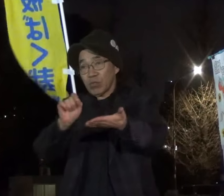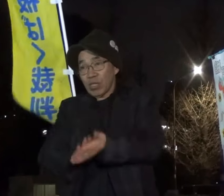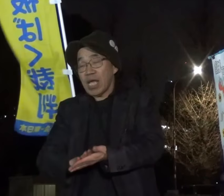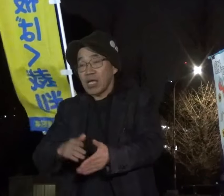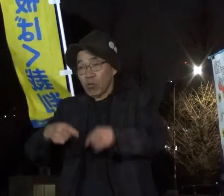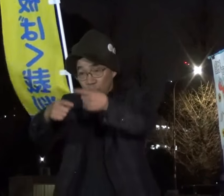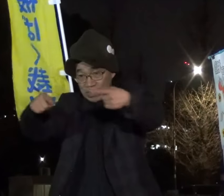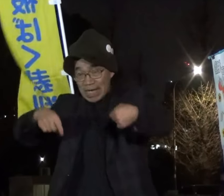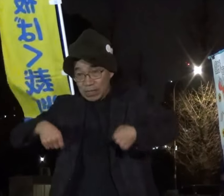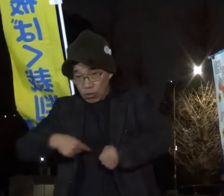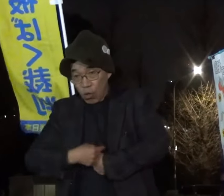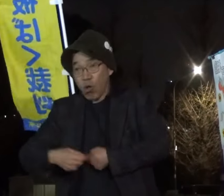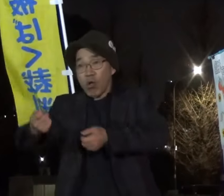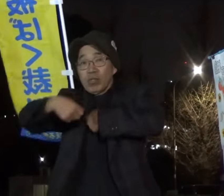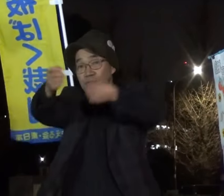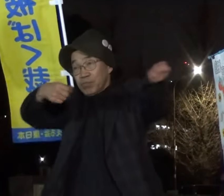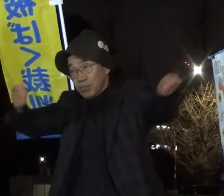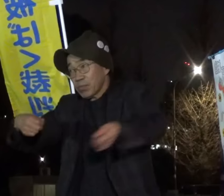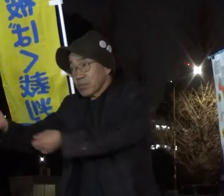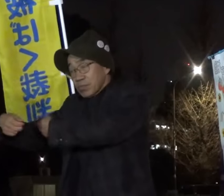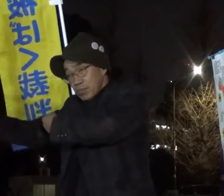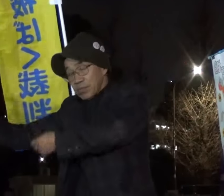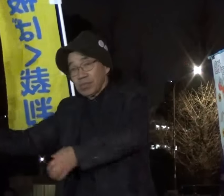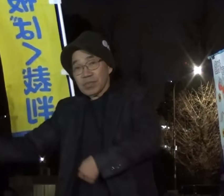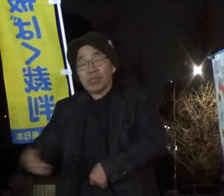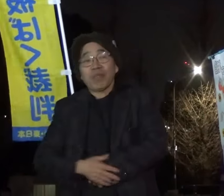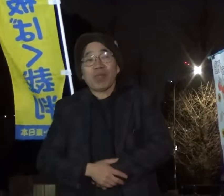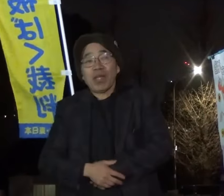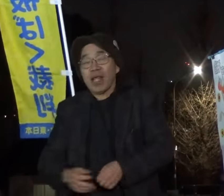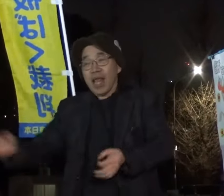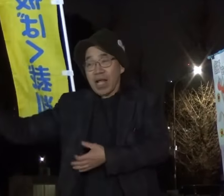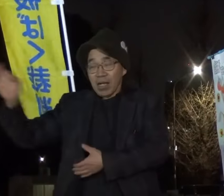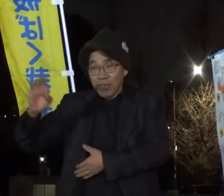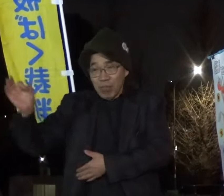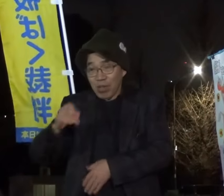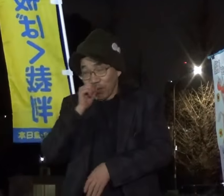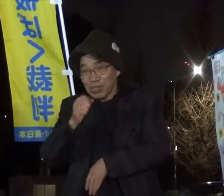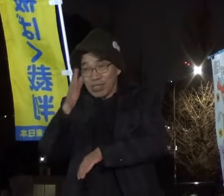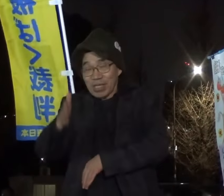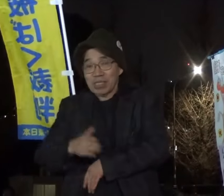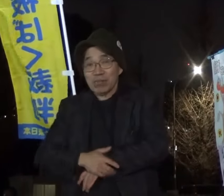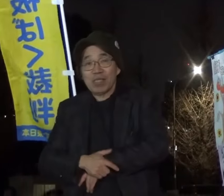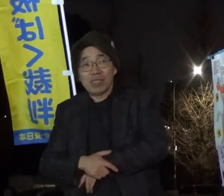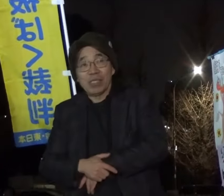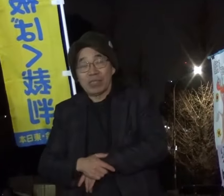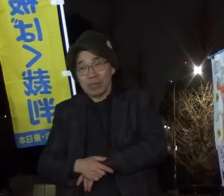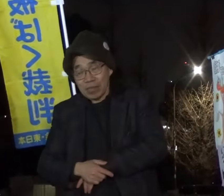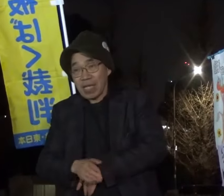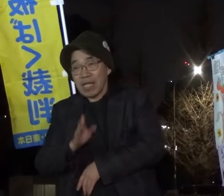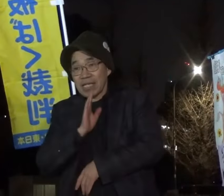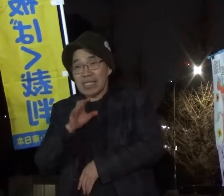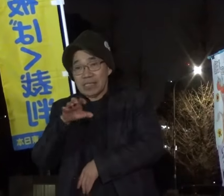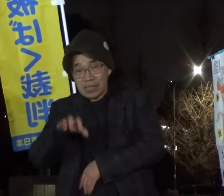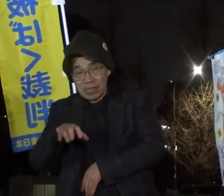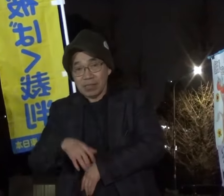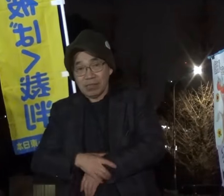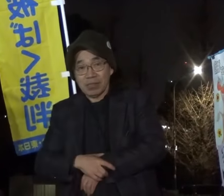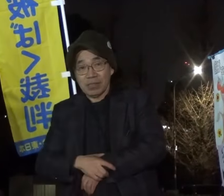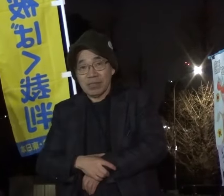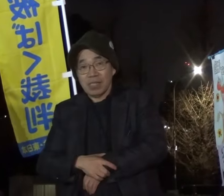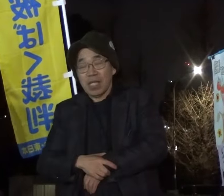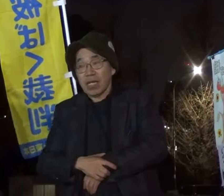ラシをですね、拡散していただきたいと思います。合わせて寒波のご協力をよろしくお願いします。原発現地1階です。よろしくお願いします。以上です